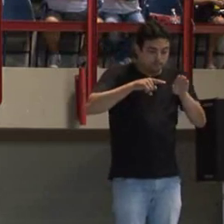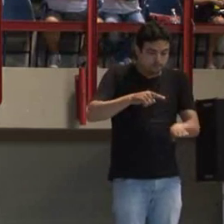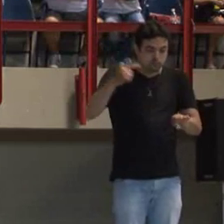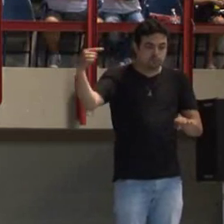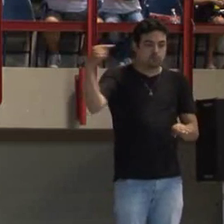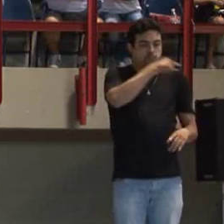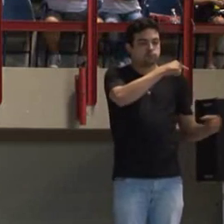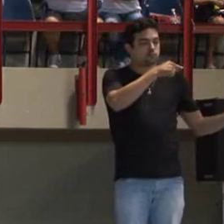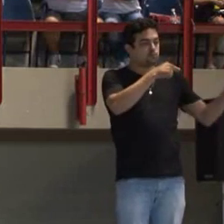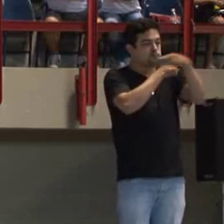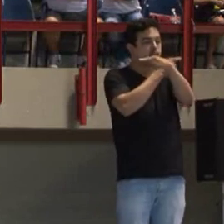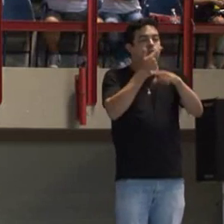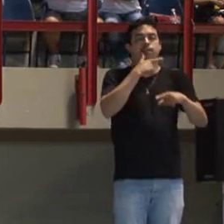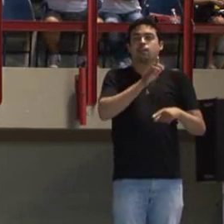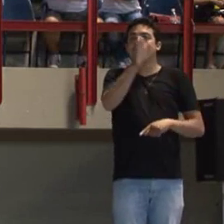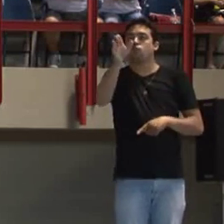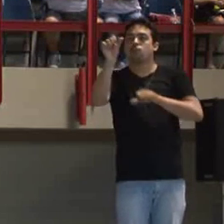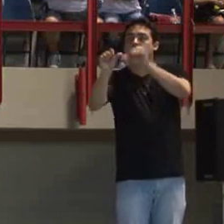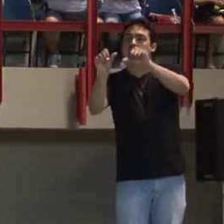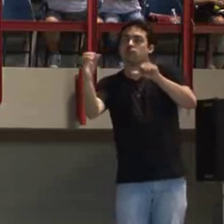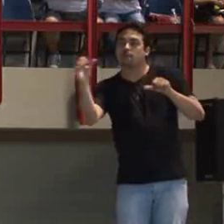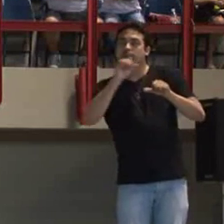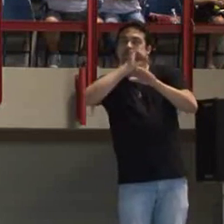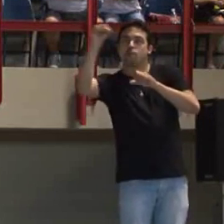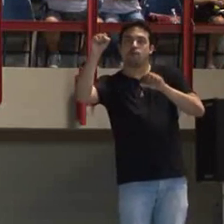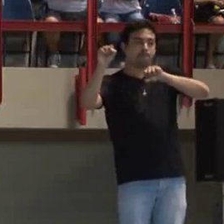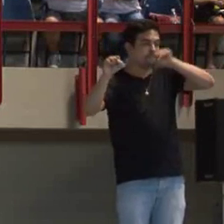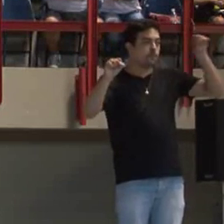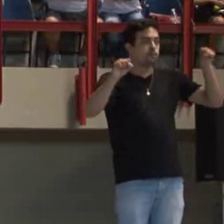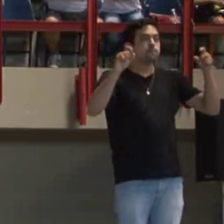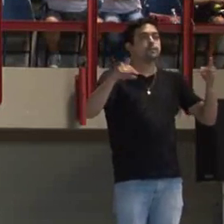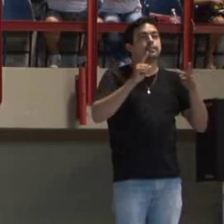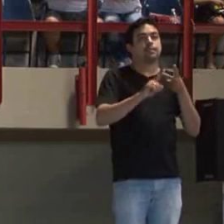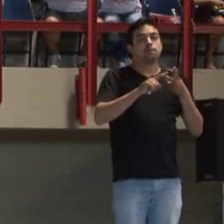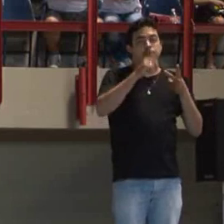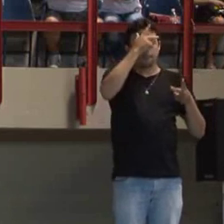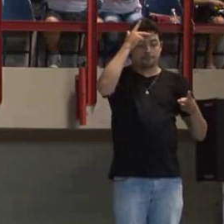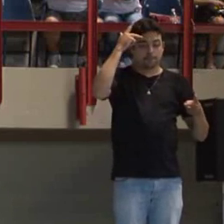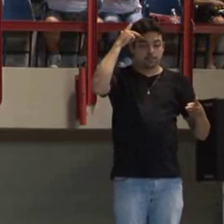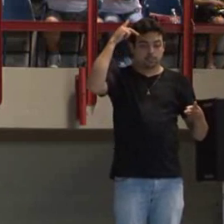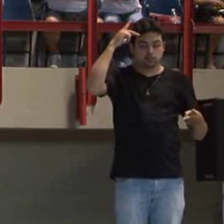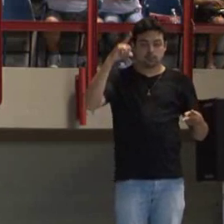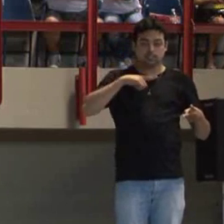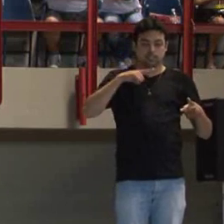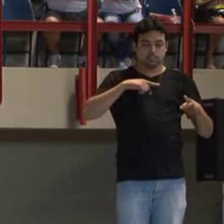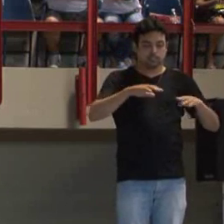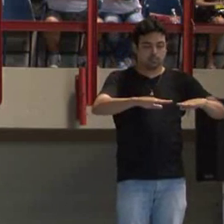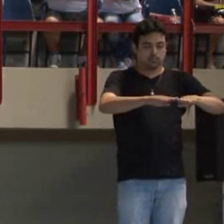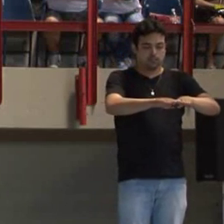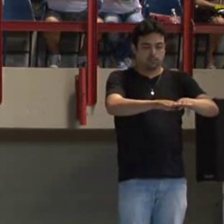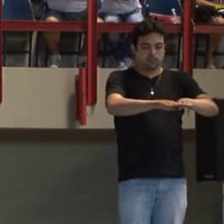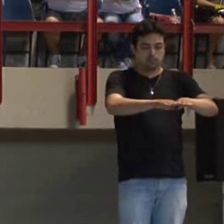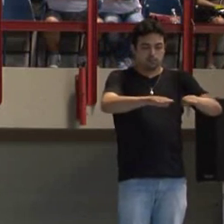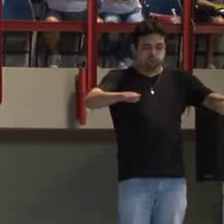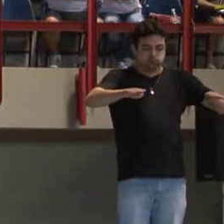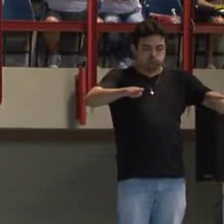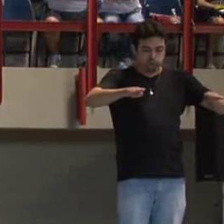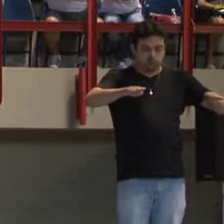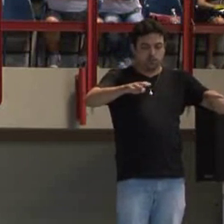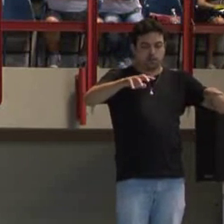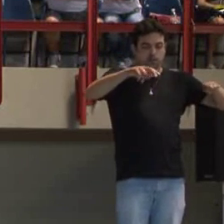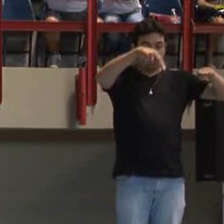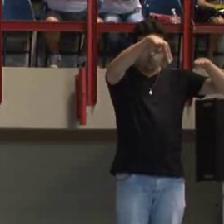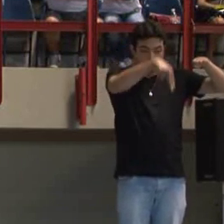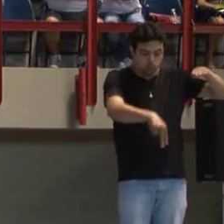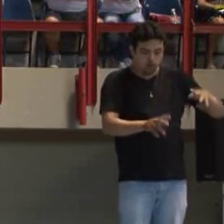quem foi que botou de novo, meu irmão? Tem outro filme que o cara está dentro da pirâmide, quando ele pisa, abre o alçapão e tem um crocodilo lá embaixo.